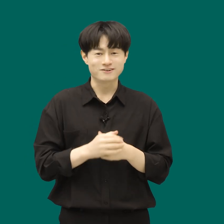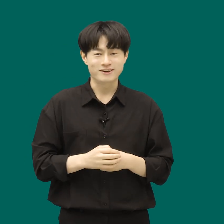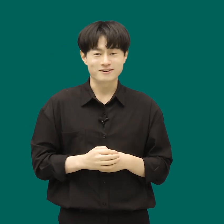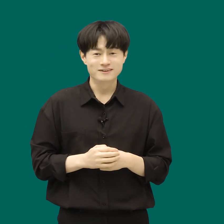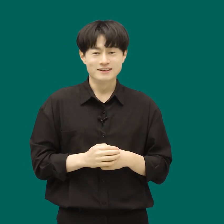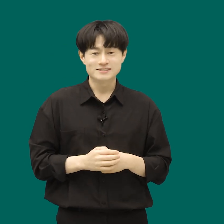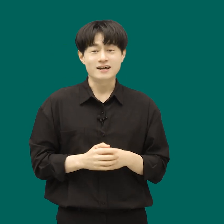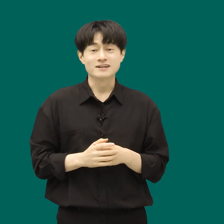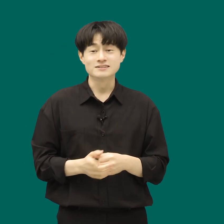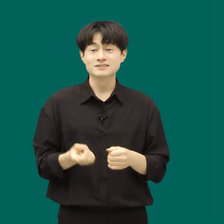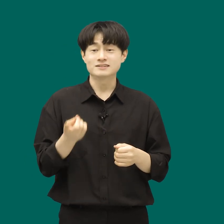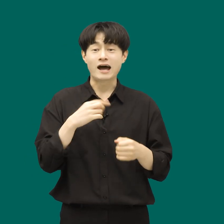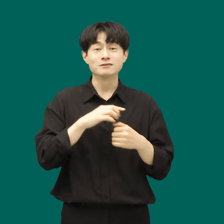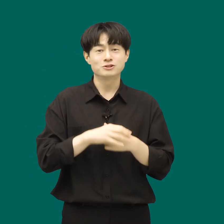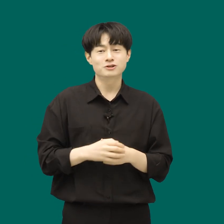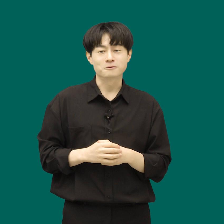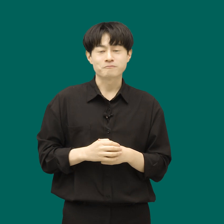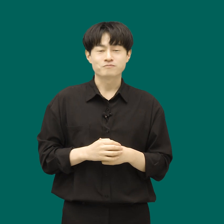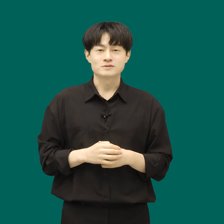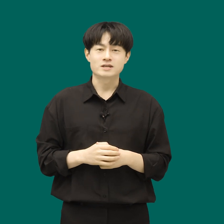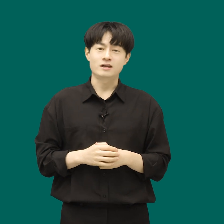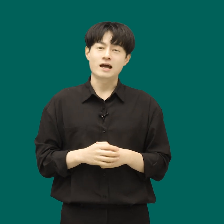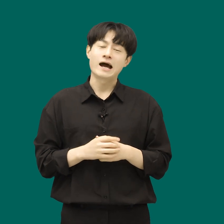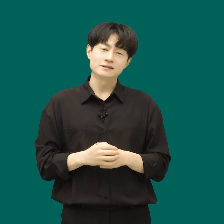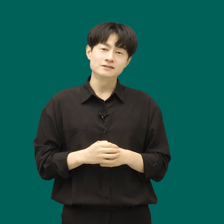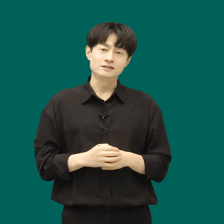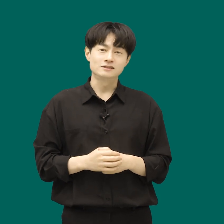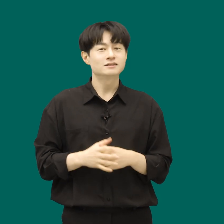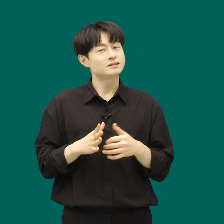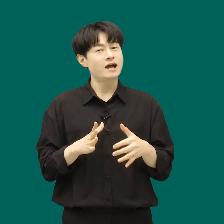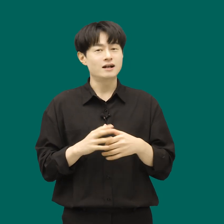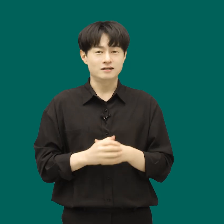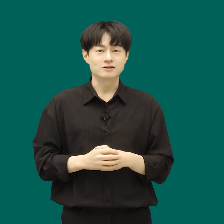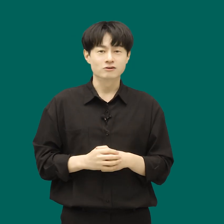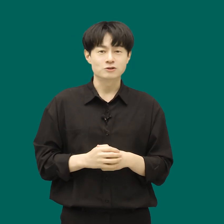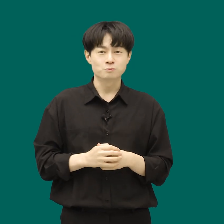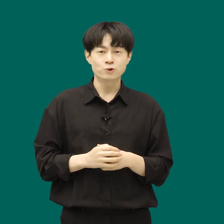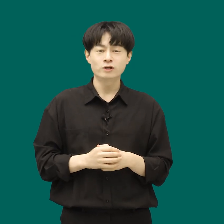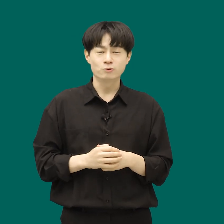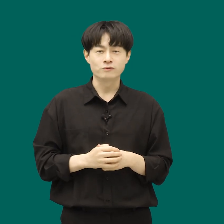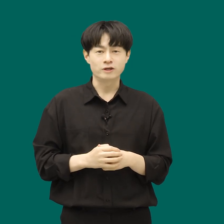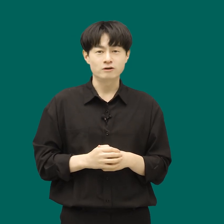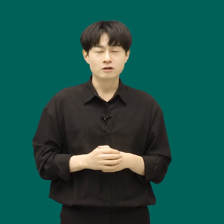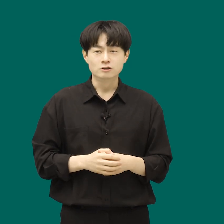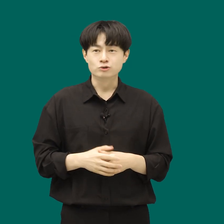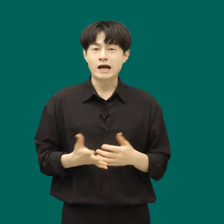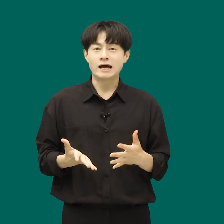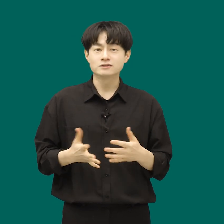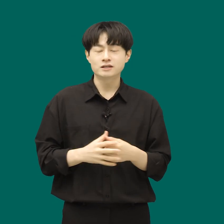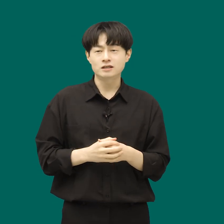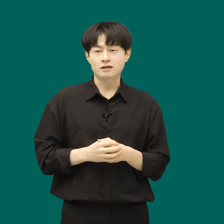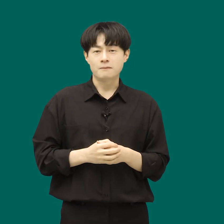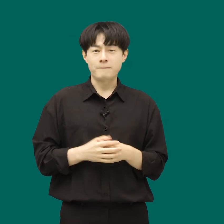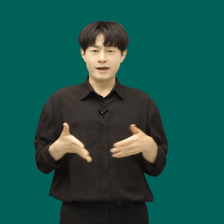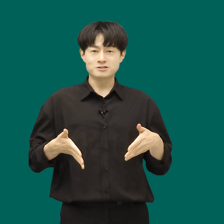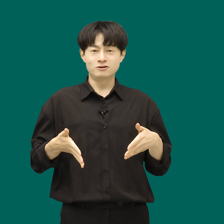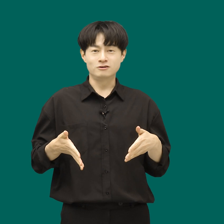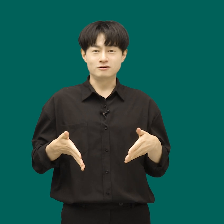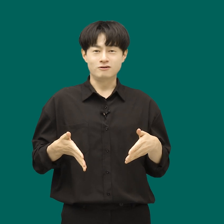거예요. 자, 그 다음은요. 이제 아들, 딸 이렇게 좀 표현해 볼 건데요. 우리 아들이 배에서